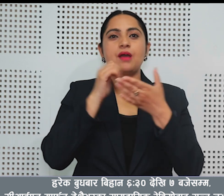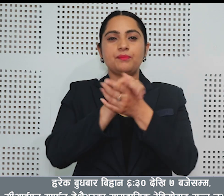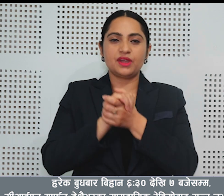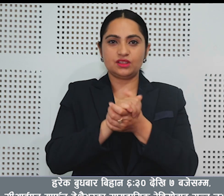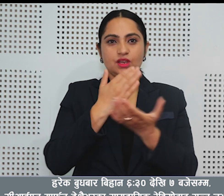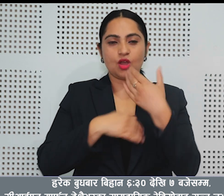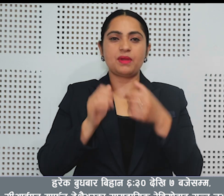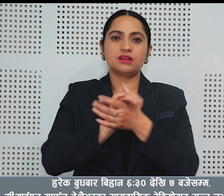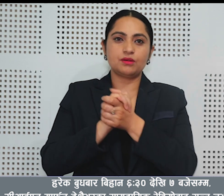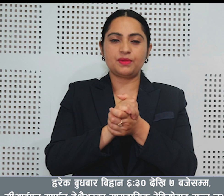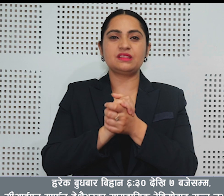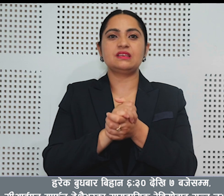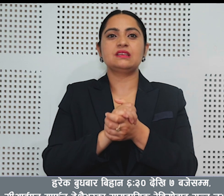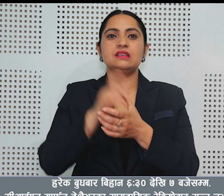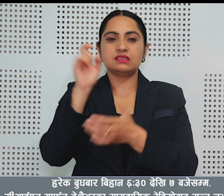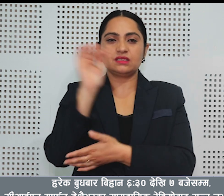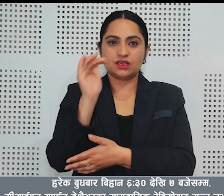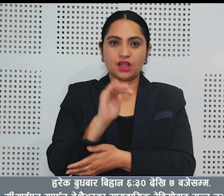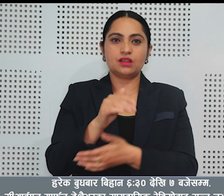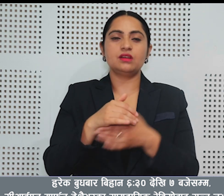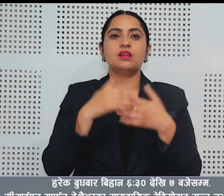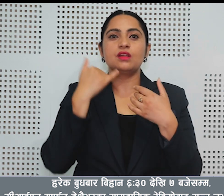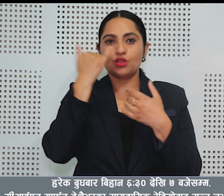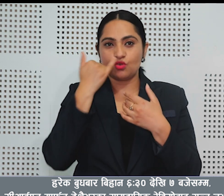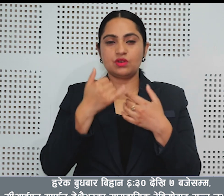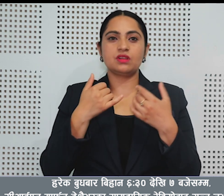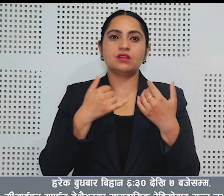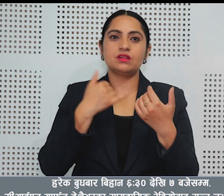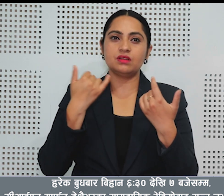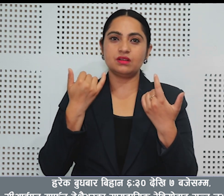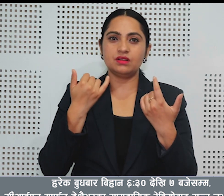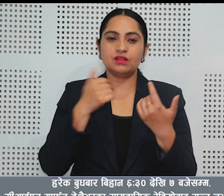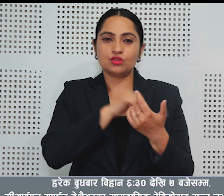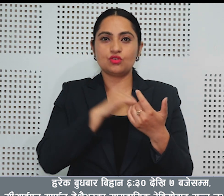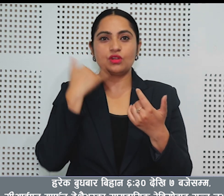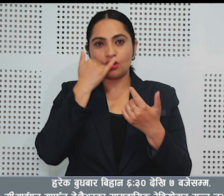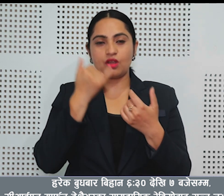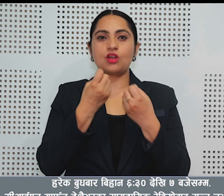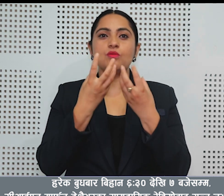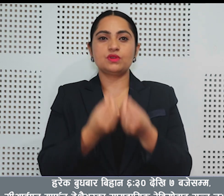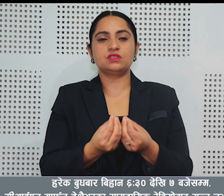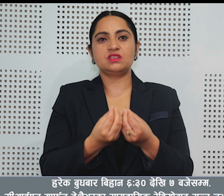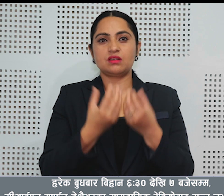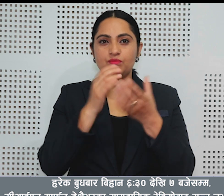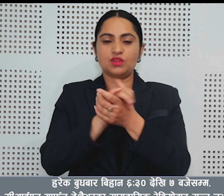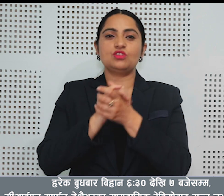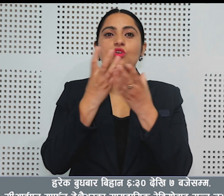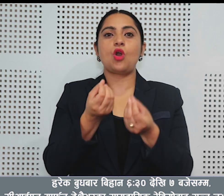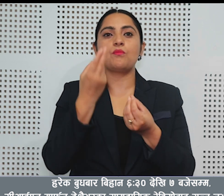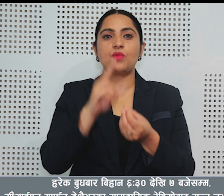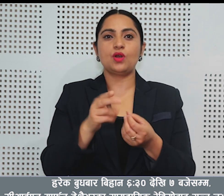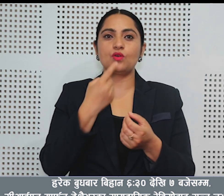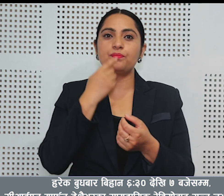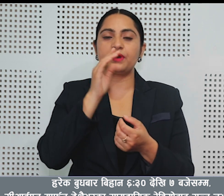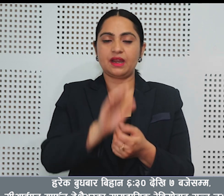मैत्री, ज्येष्ठ नागरिक र यौनिक तथा लैङ्गिक अल्पसंख्यक मैत्री प्राय कम भएको विज्ञहरूको भनाइ छ। विपदका समयमा